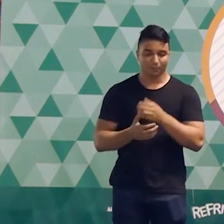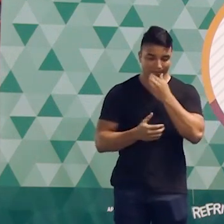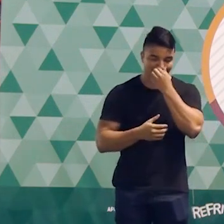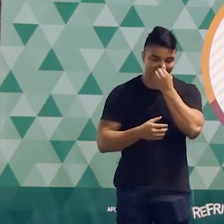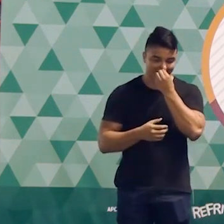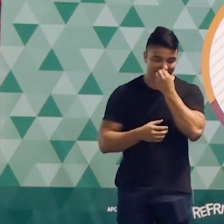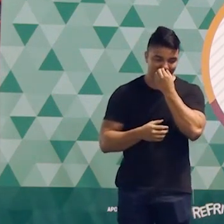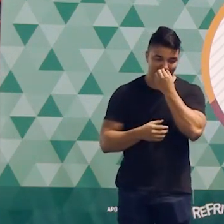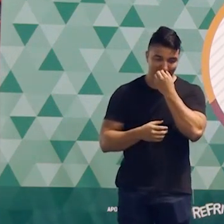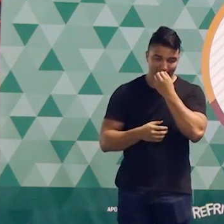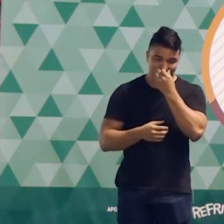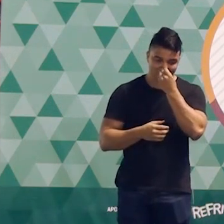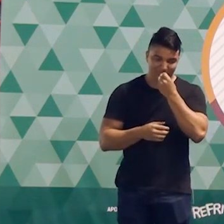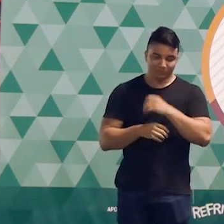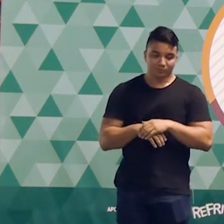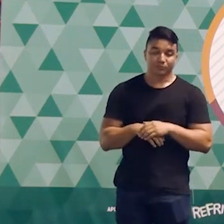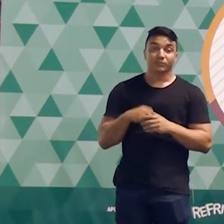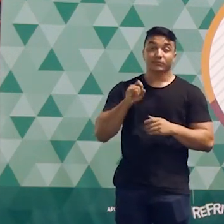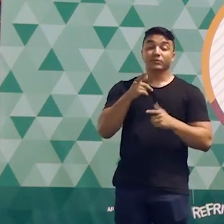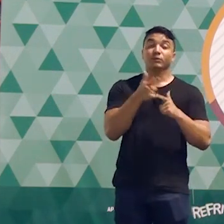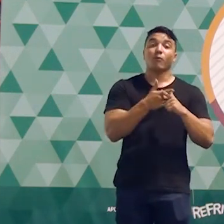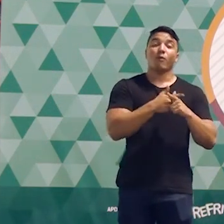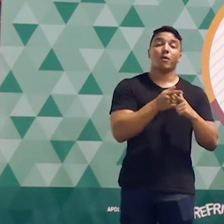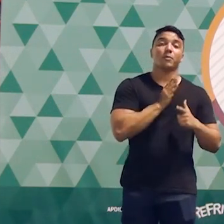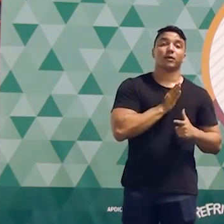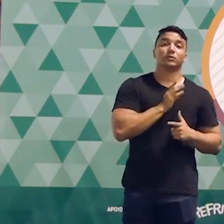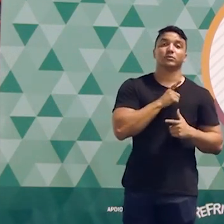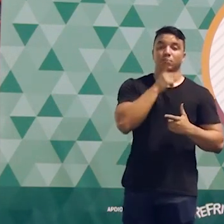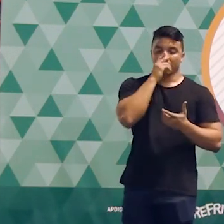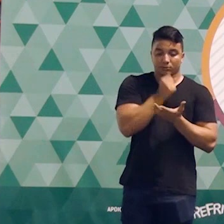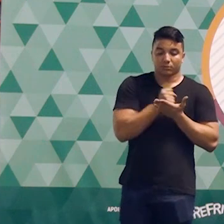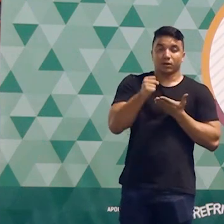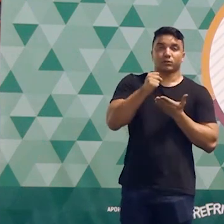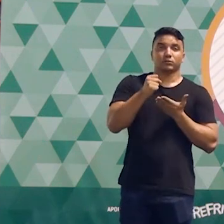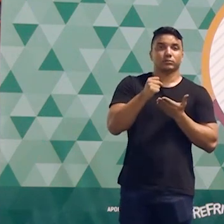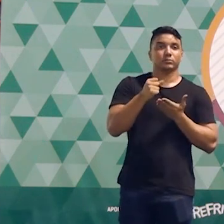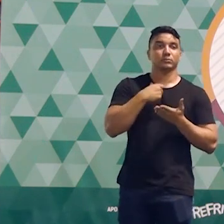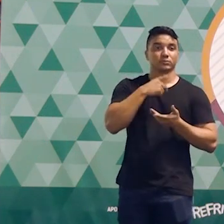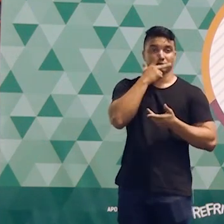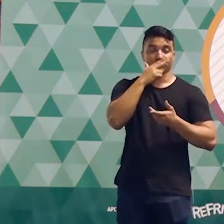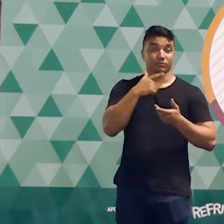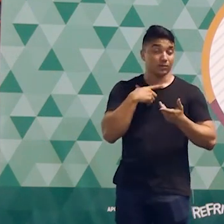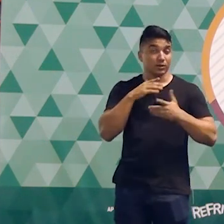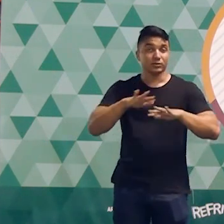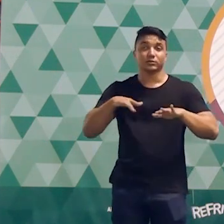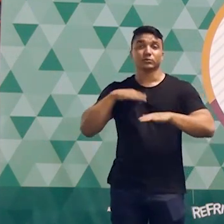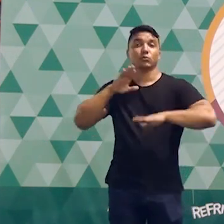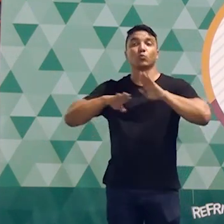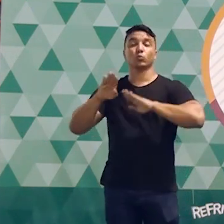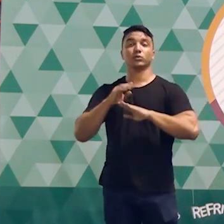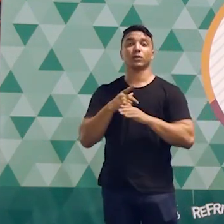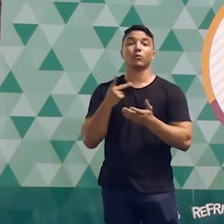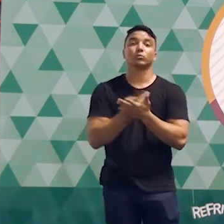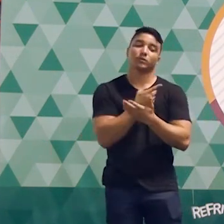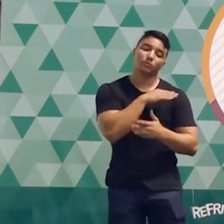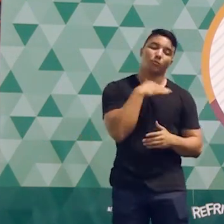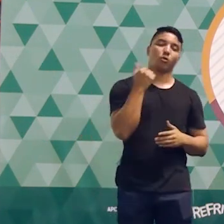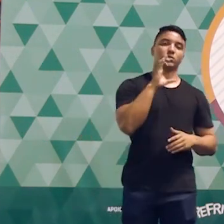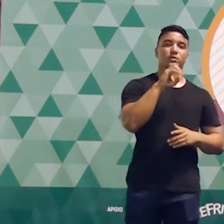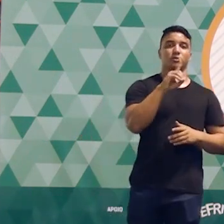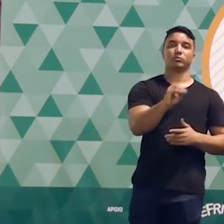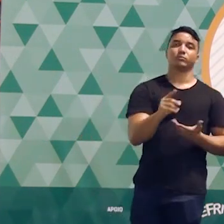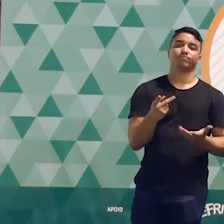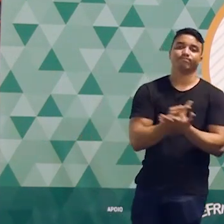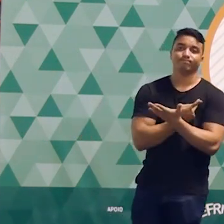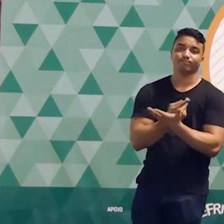Onde é que passa algum problema? Se o cara tiver com um problema cardíaco, tomou um e passa. Mas é assim que a gente se cuida. Aí o que acontece? A gente morre mais cedo,